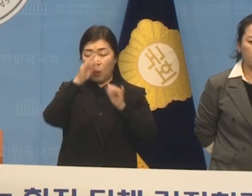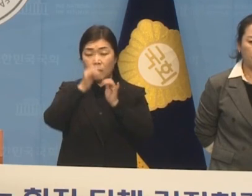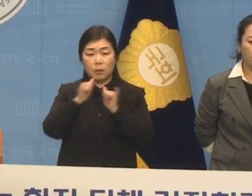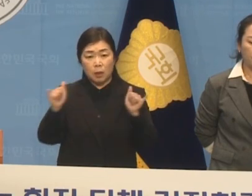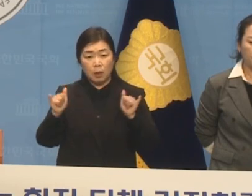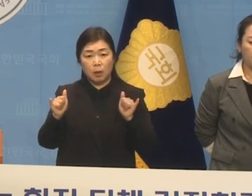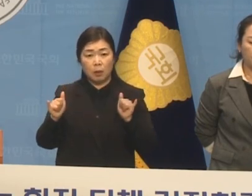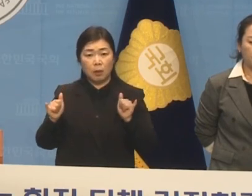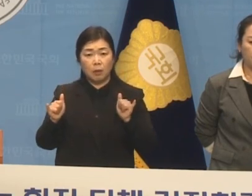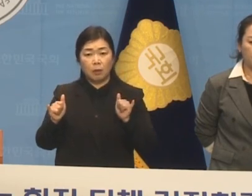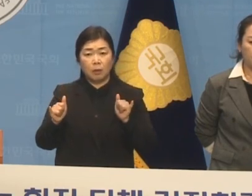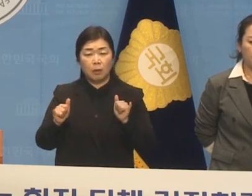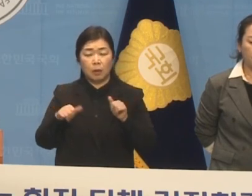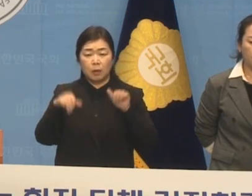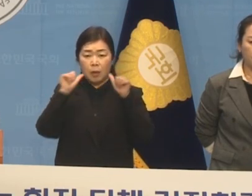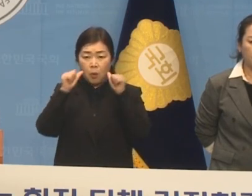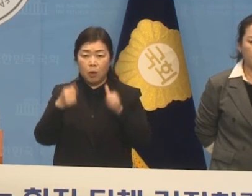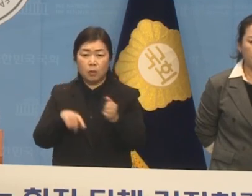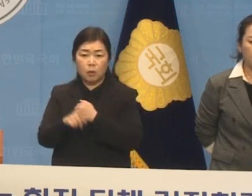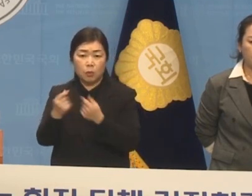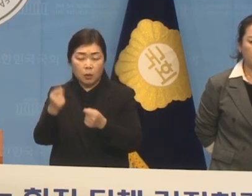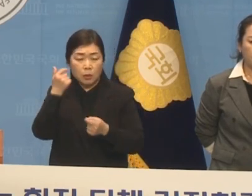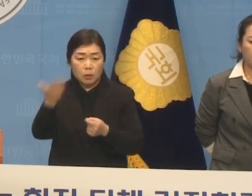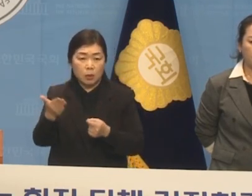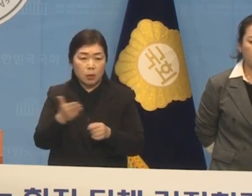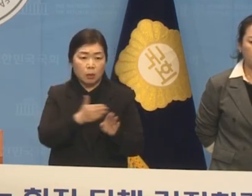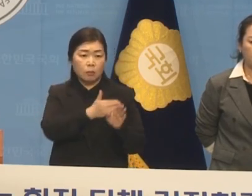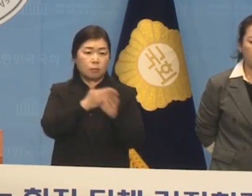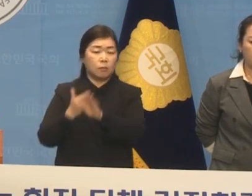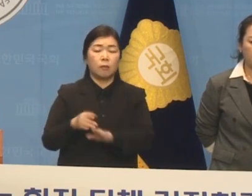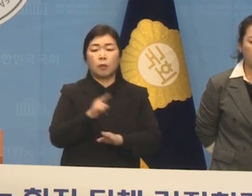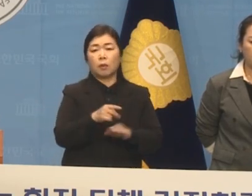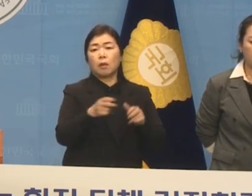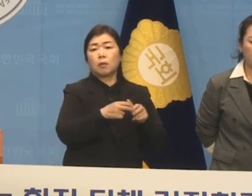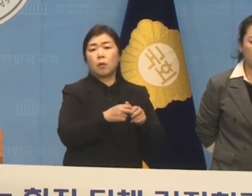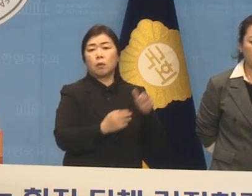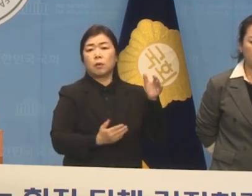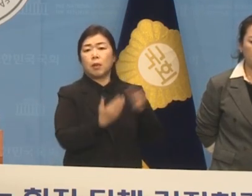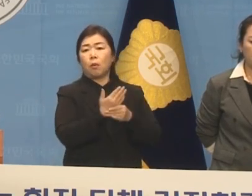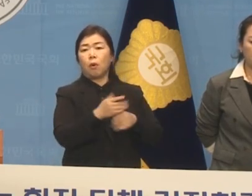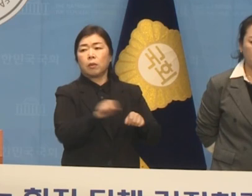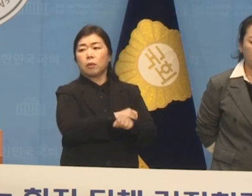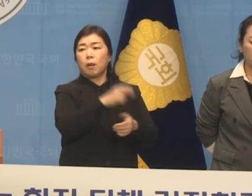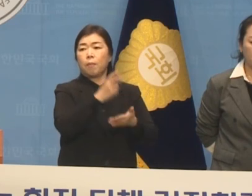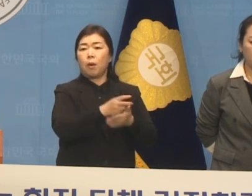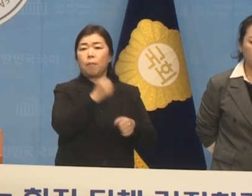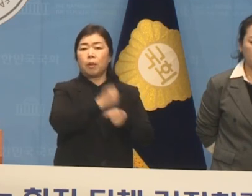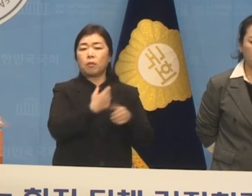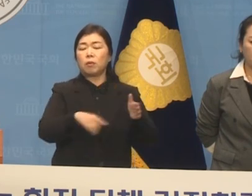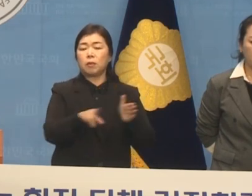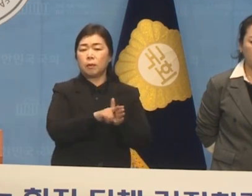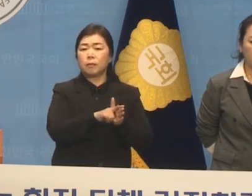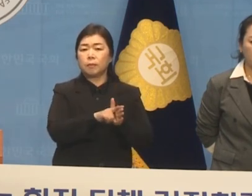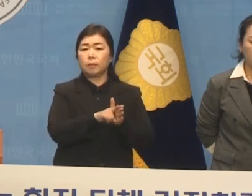것이었는지, 뒤로는 의료계의 수건 사업인 의료사고 처리 특례법을 만들어주기 위한